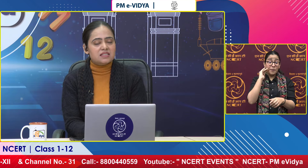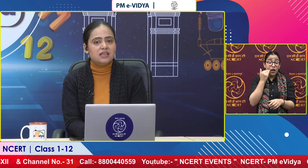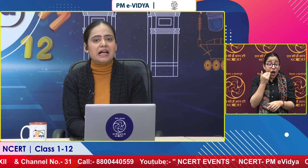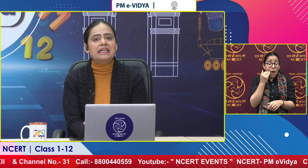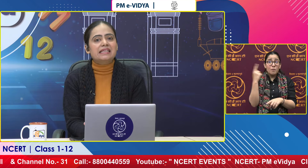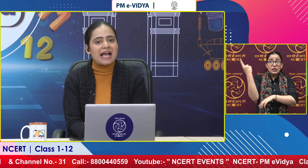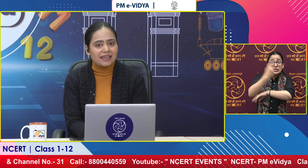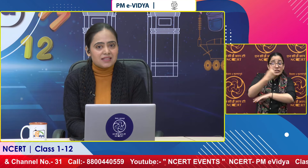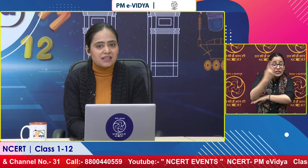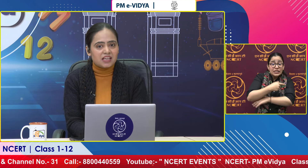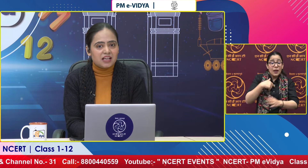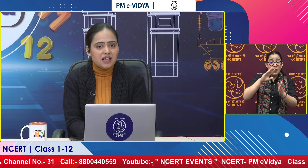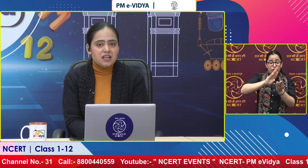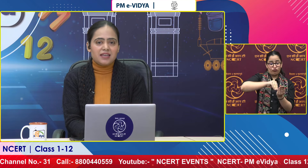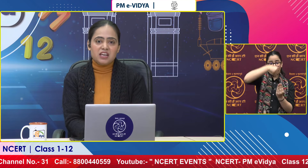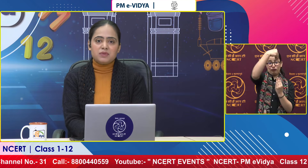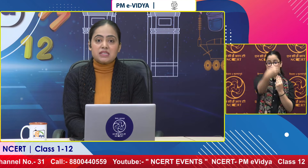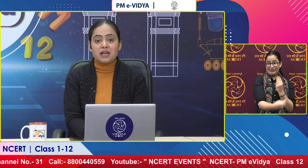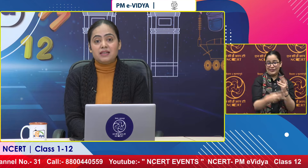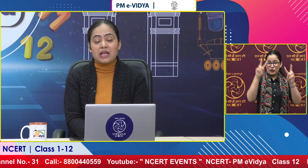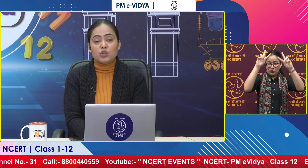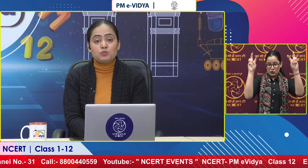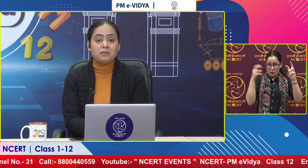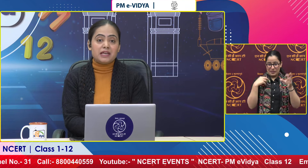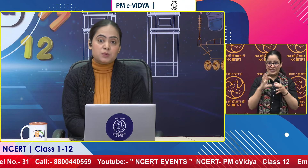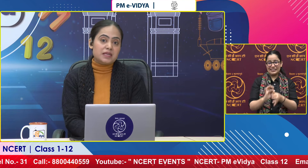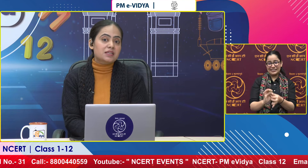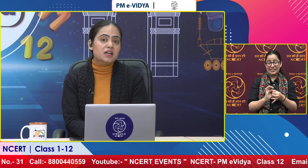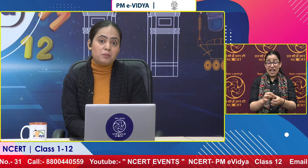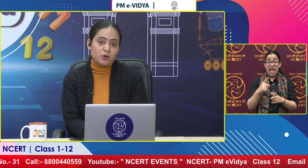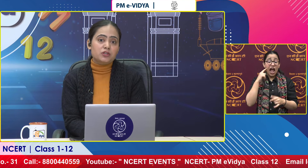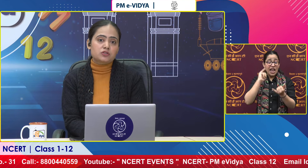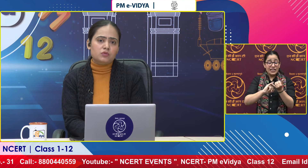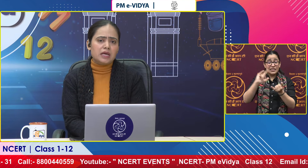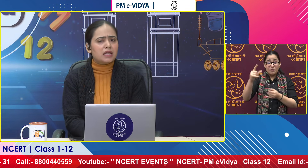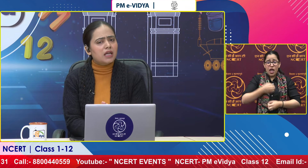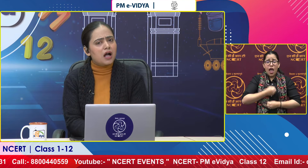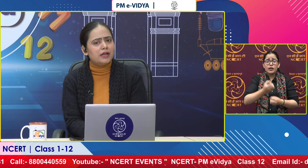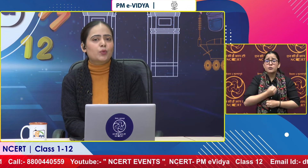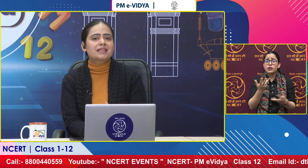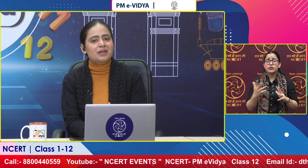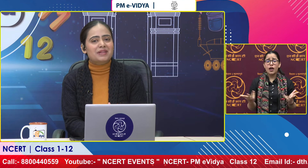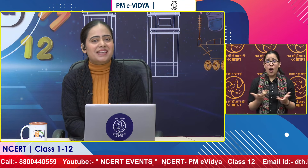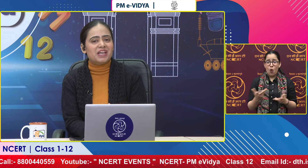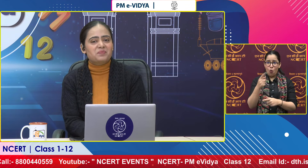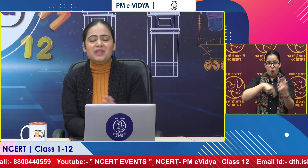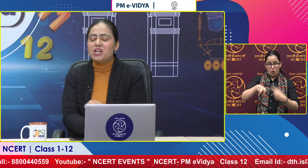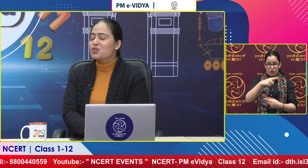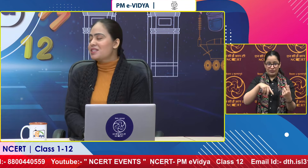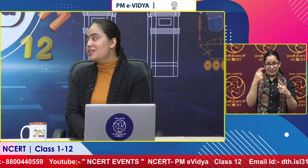की, यानी कैलेंडर की। लेकिन अब इसे साइन लैंग्वेज में भी एक्सप्रेस करना बहुत ज़रूरी है ताकि हर कोई समझ सके। तो सर,